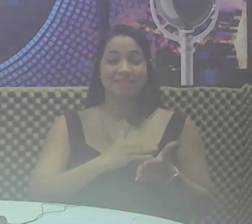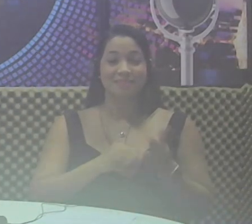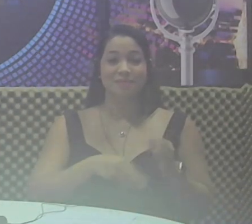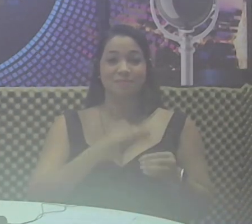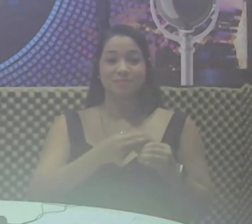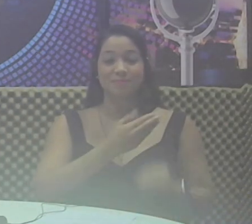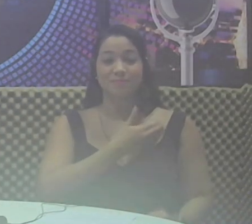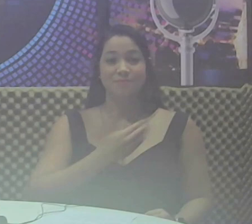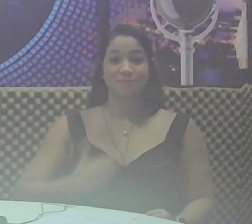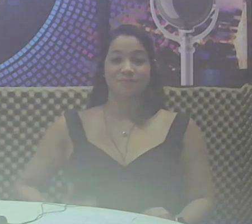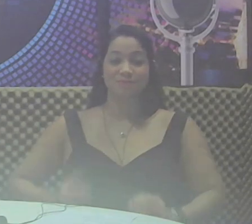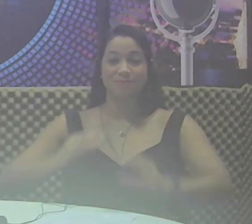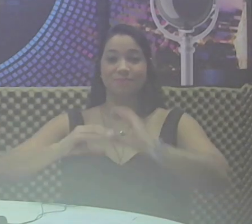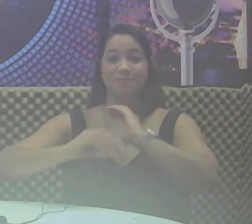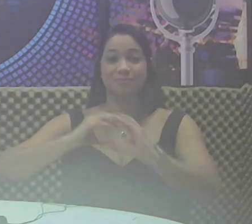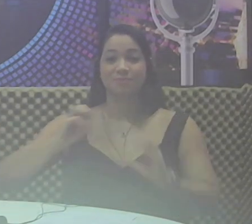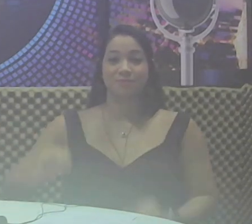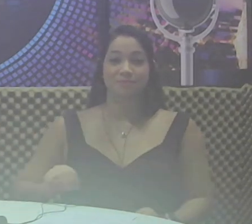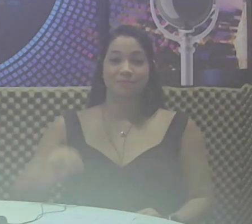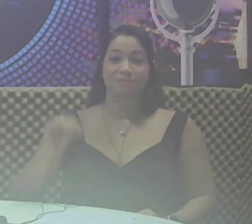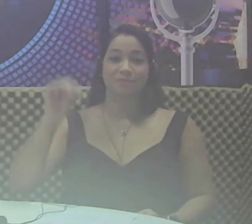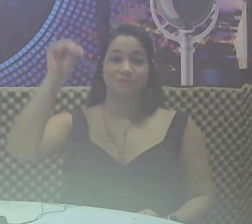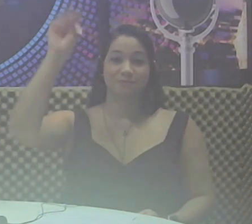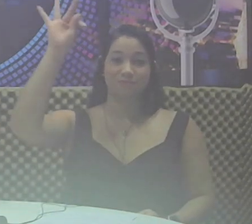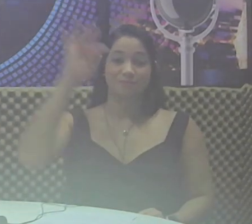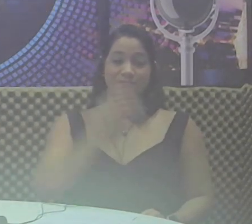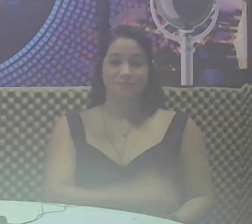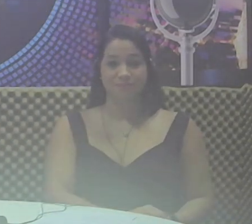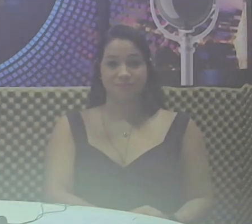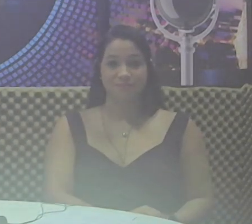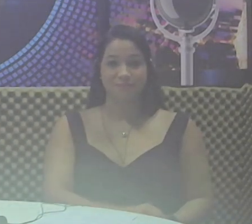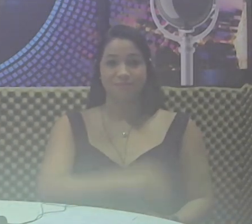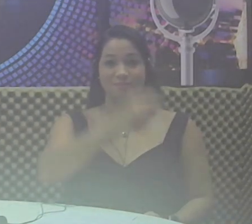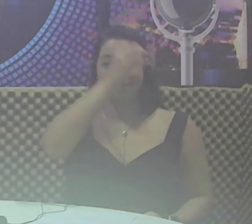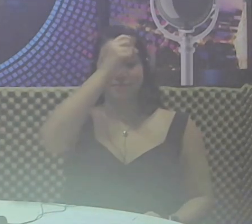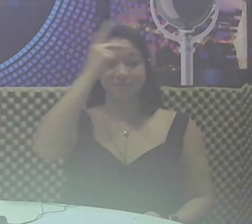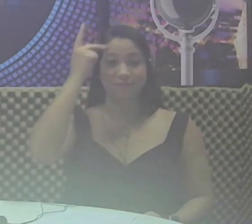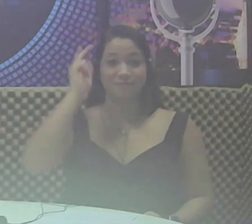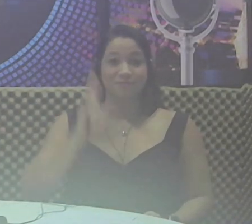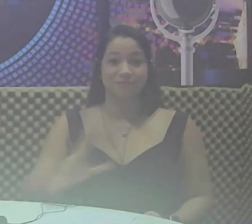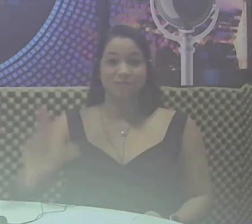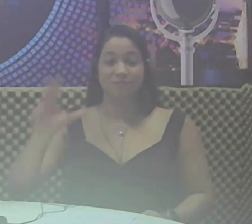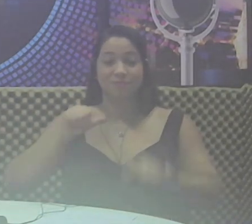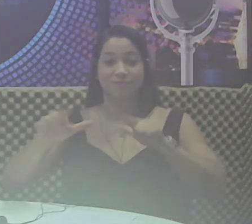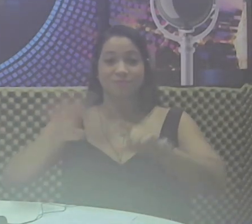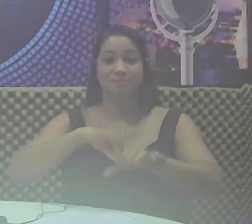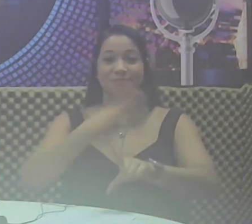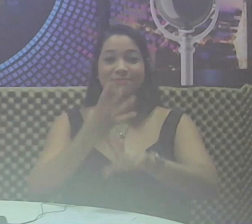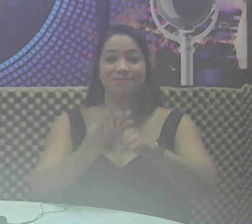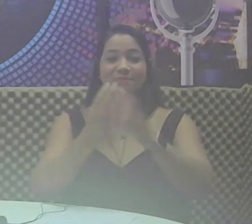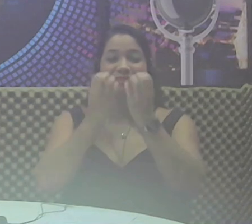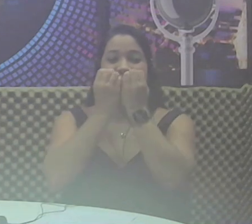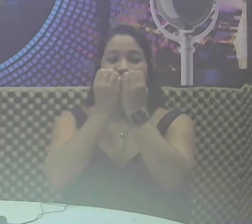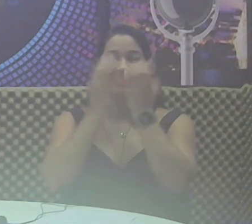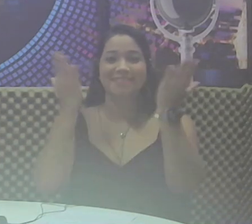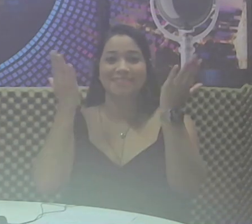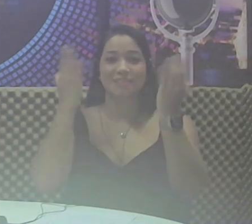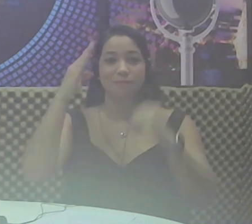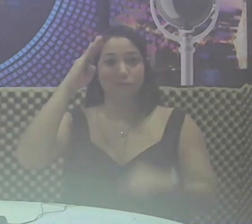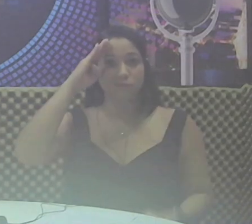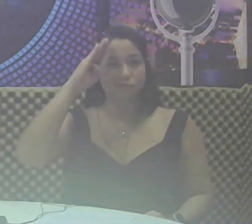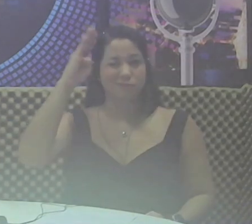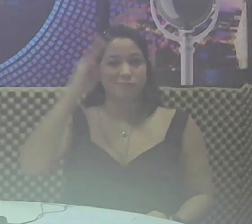Secretário Municipal de Governo e Comunicação, Marco Túlio de Castro Kalimann. Prefeitura de Uberlândia. Fazer mais, fazer